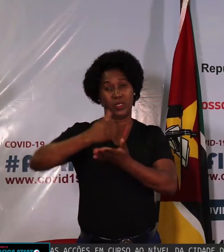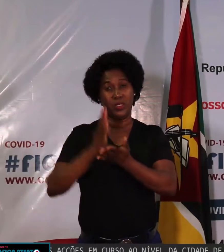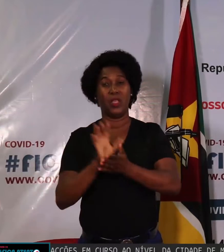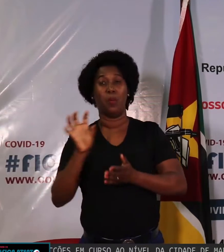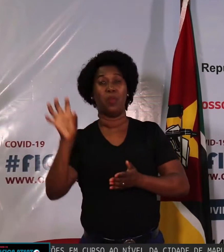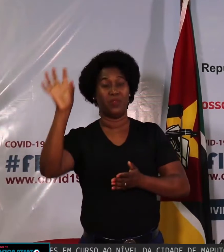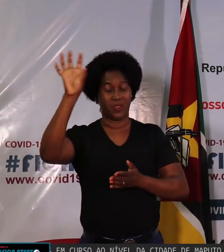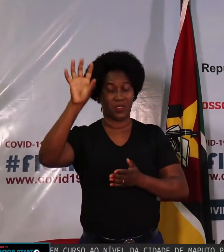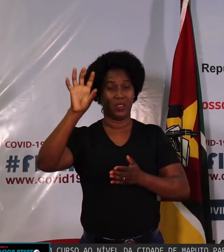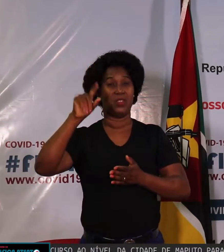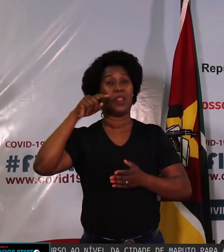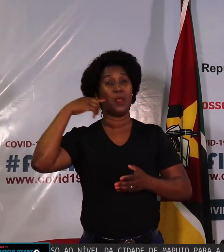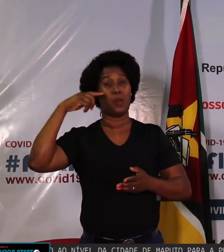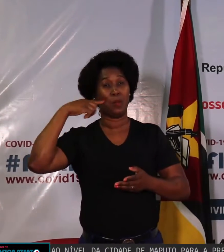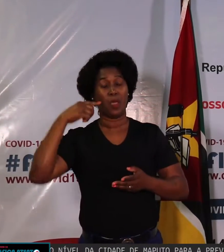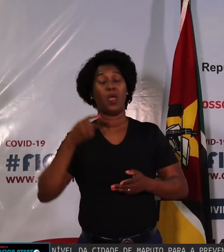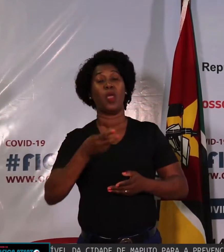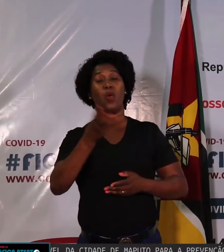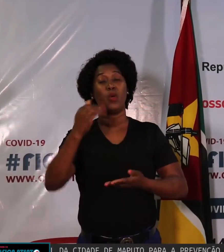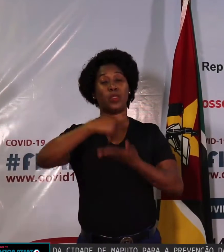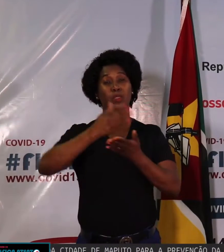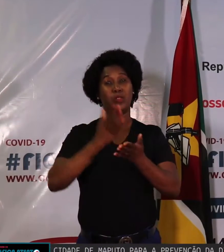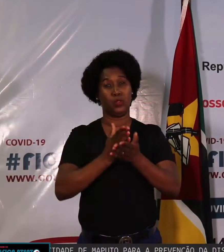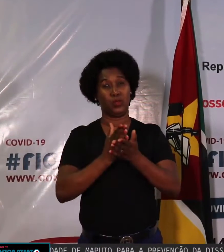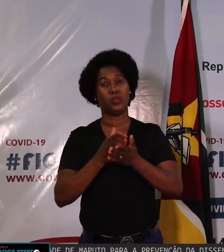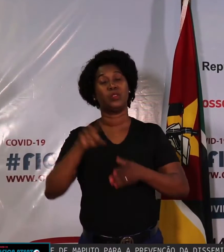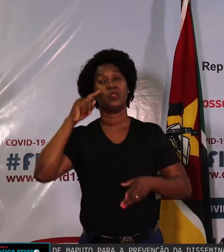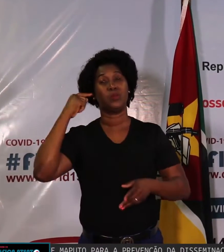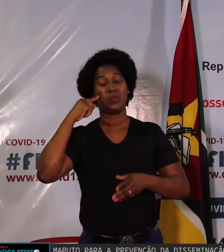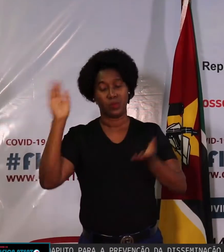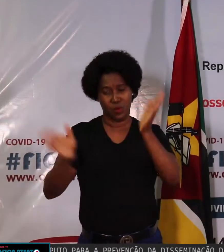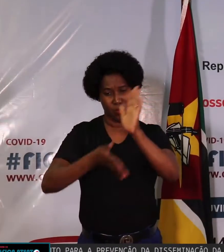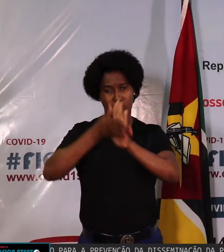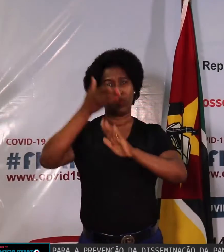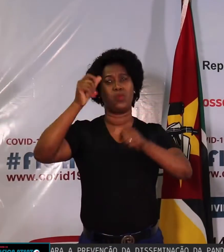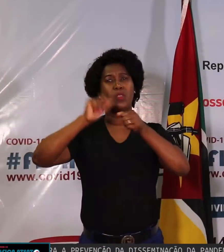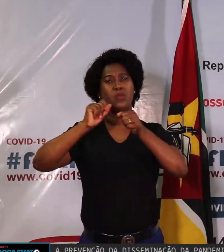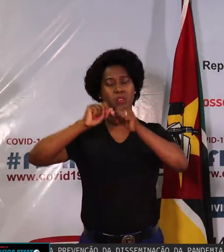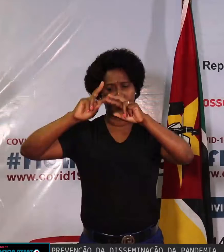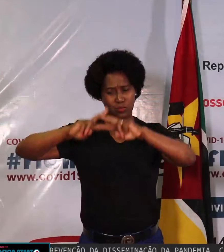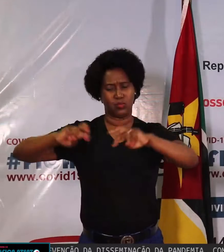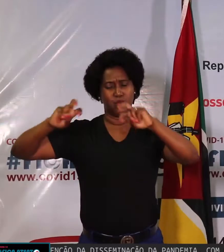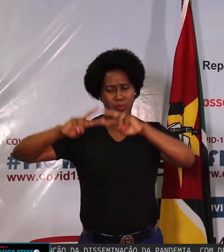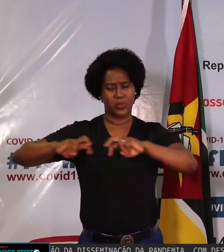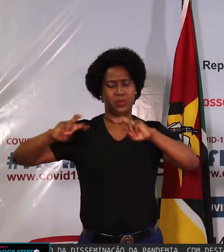de Cabo Delgado e algumas outras Direções Provinciais de Saúde, iniciaram uma investigação